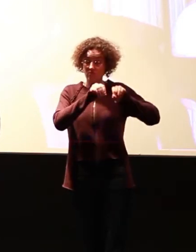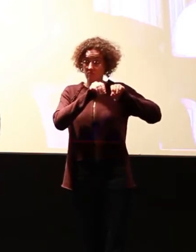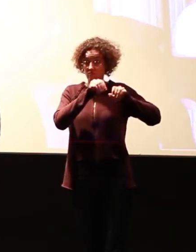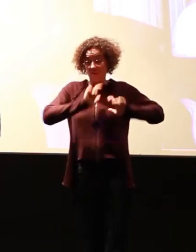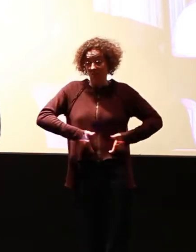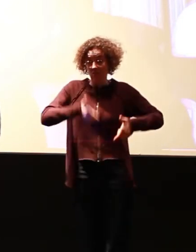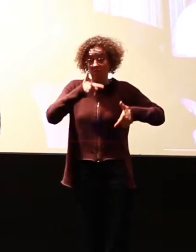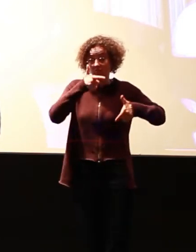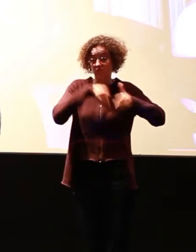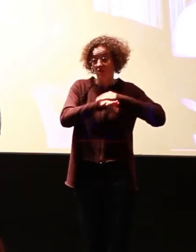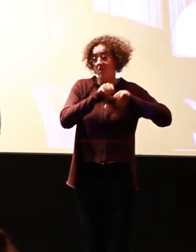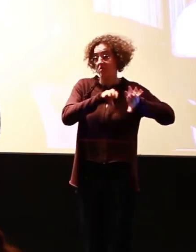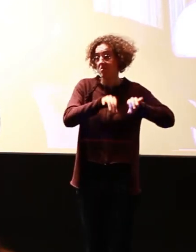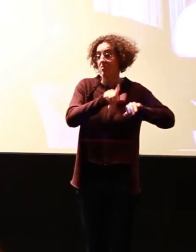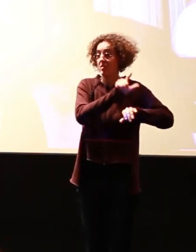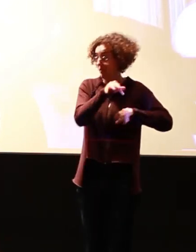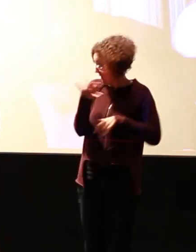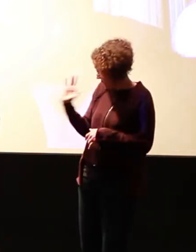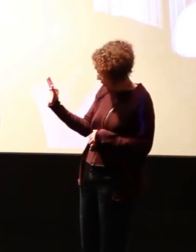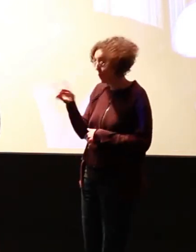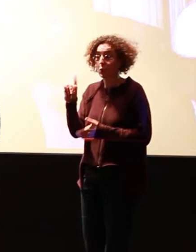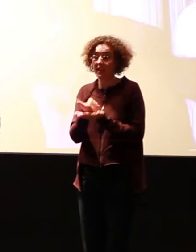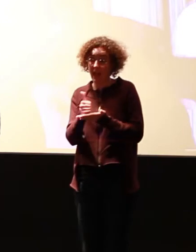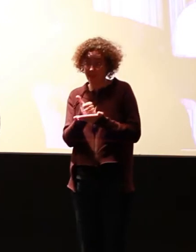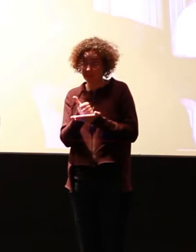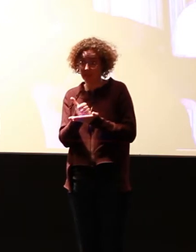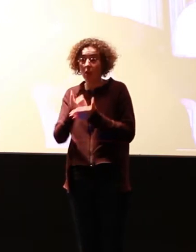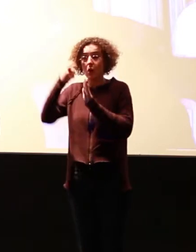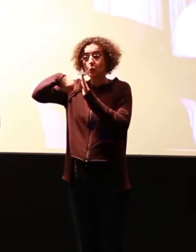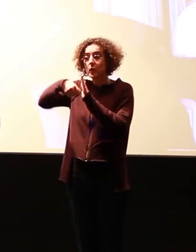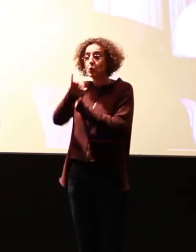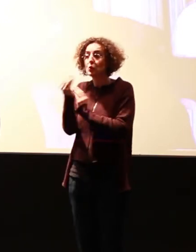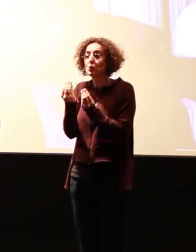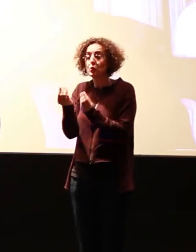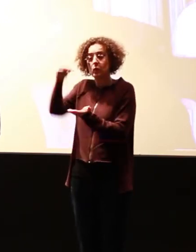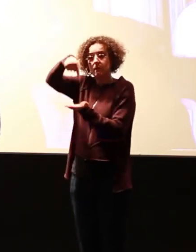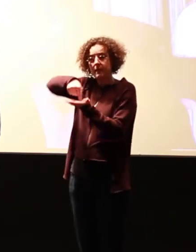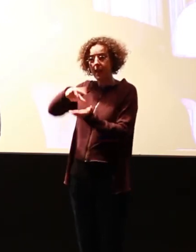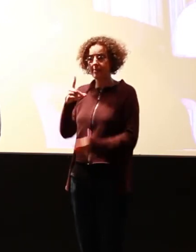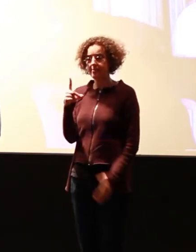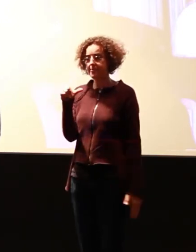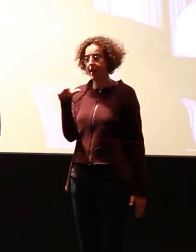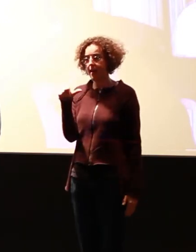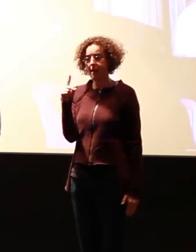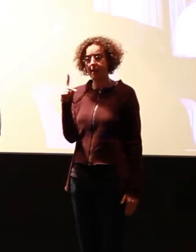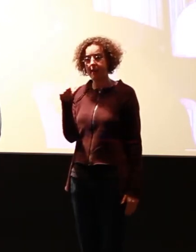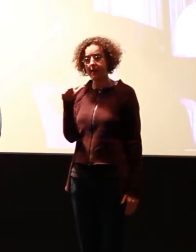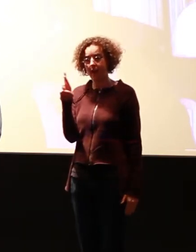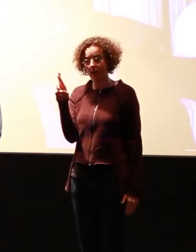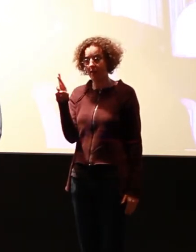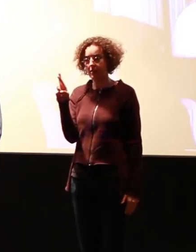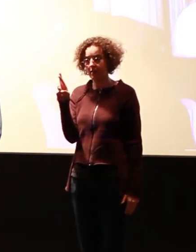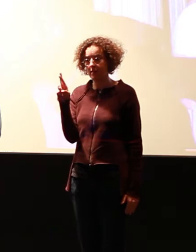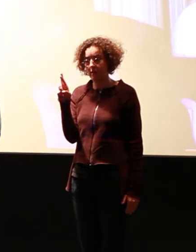D'accord. Le tournage s'est passé à Dakar. Donc je suis partie à Dakar et donc il fallait